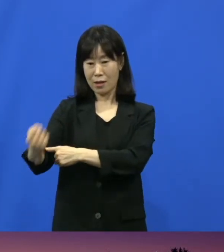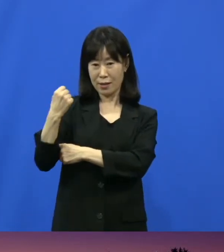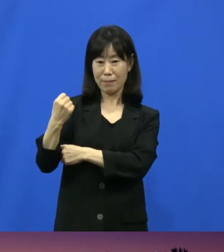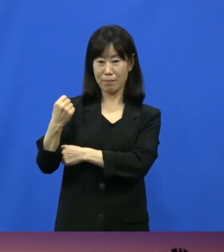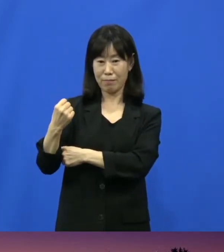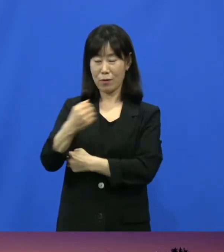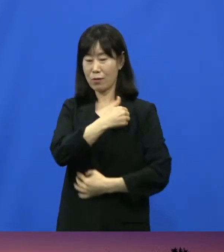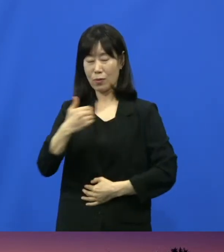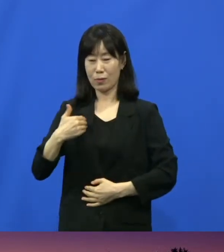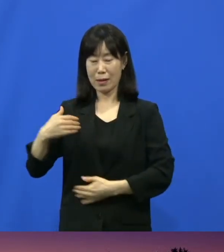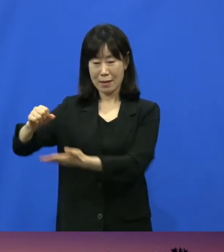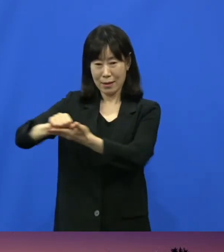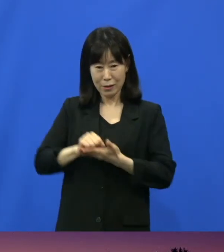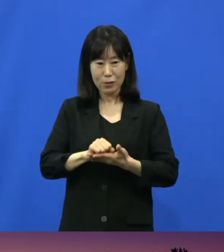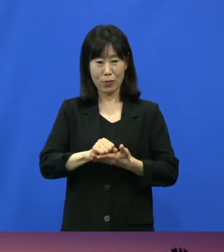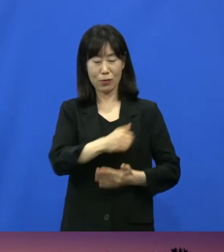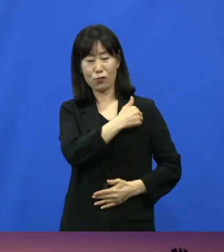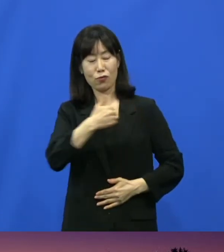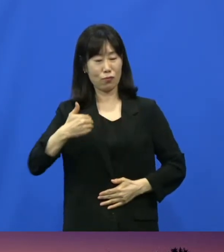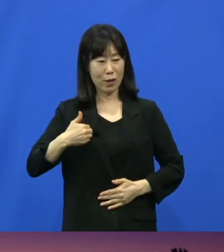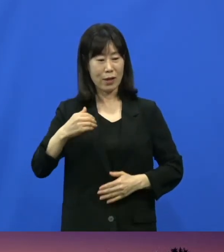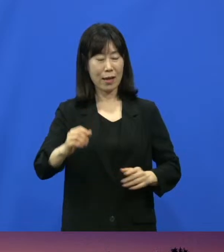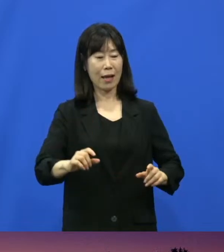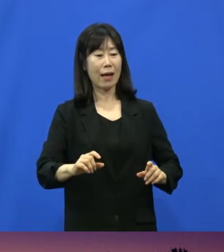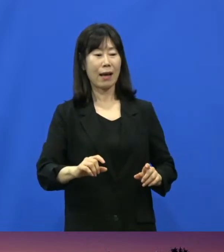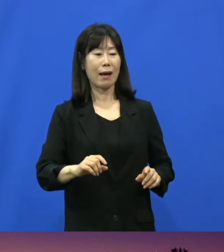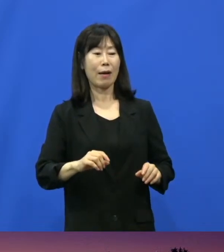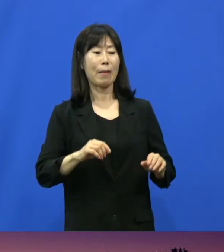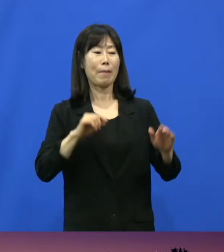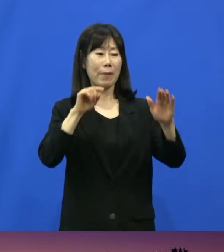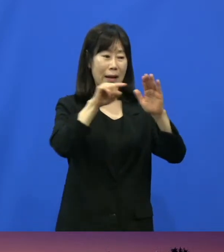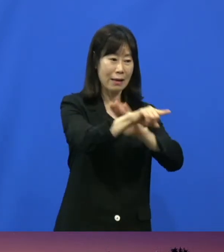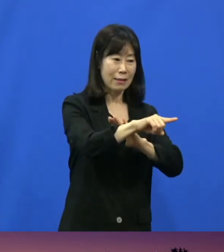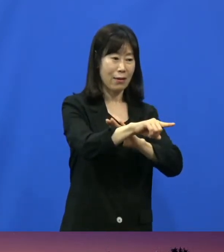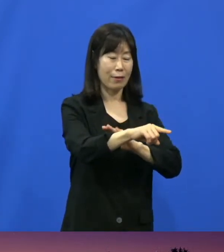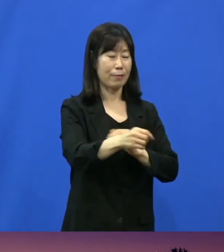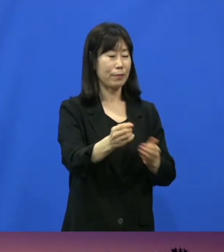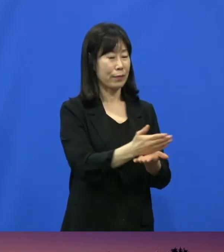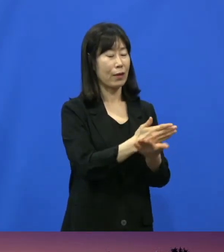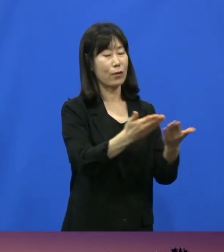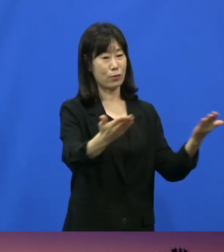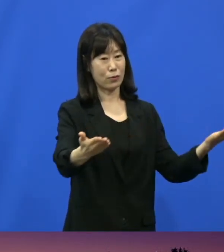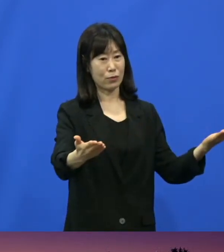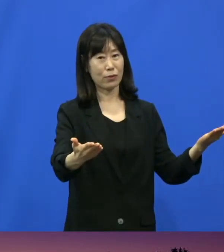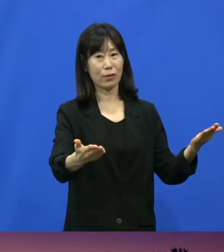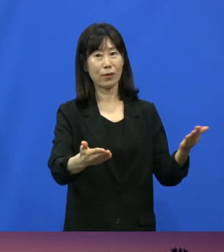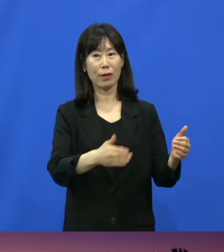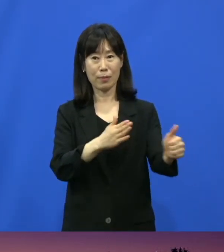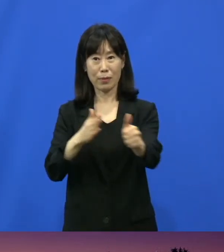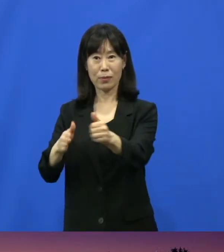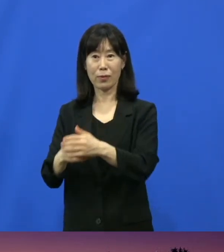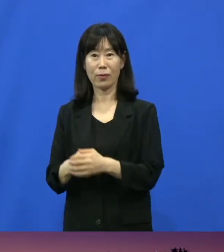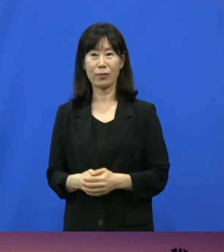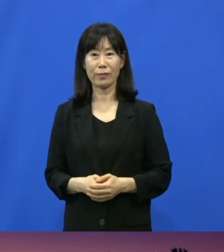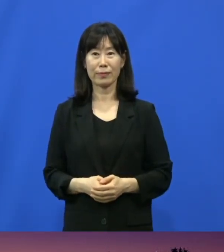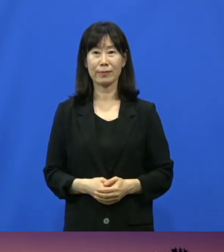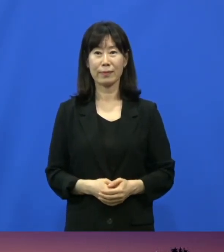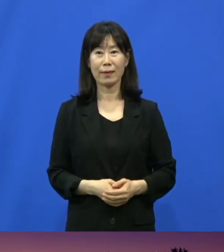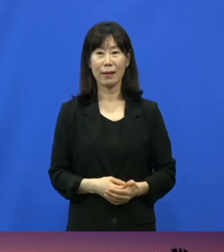충만하게 오늘도 여러분들이 말씀을 먹는 가운데 하나님께서 여러분들 가운데 힘을 주신 줄로